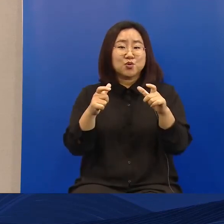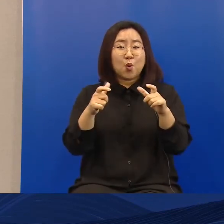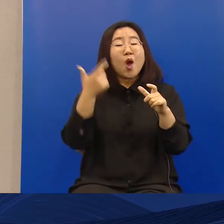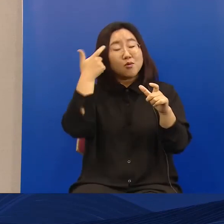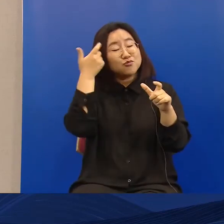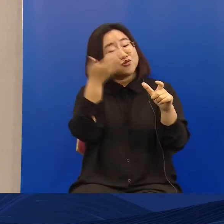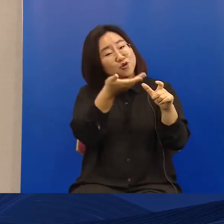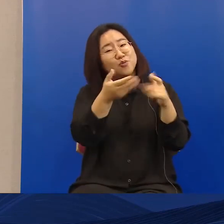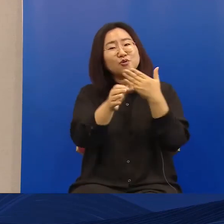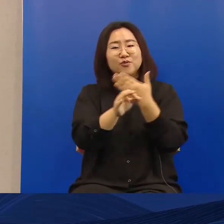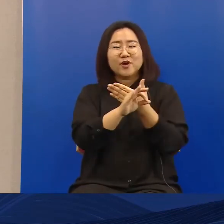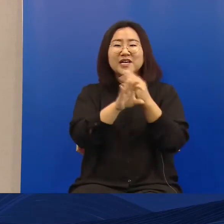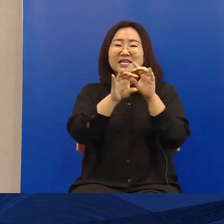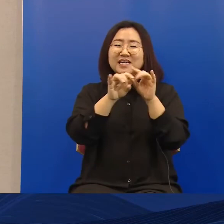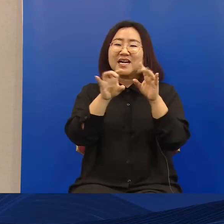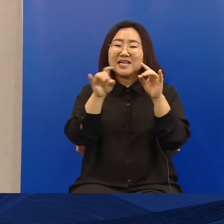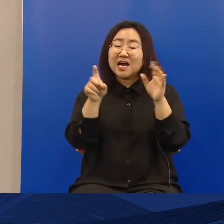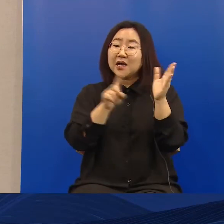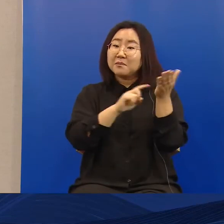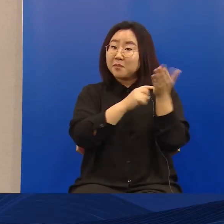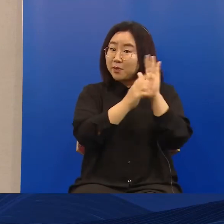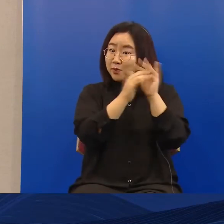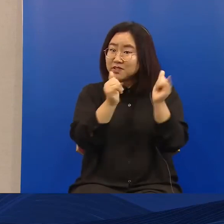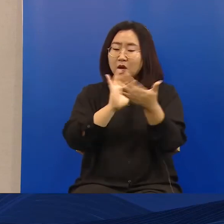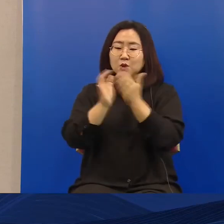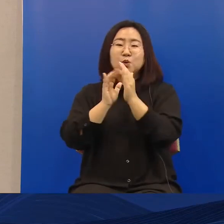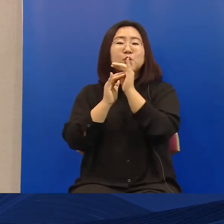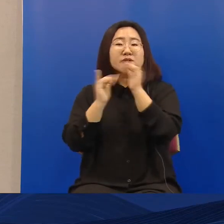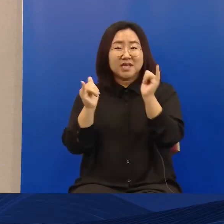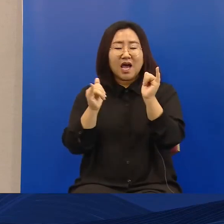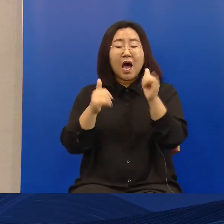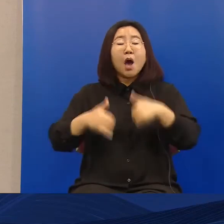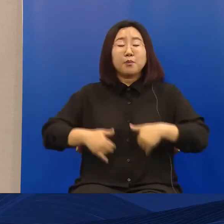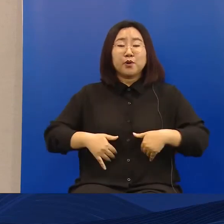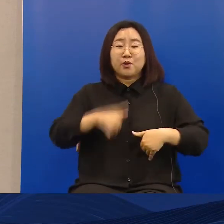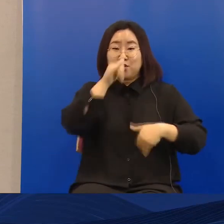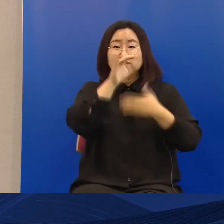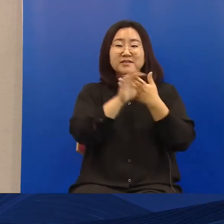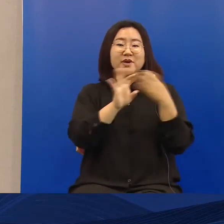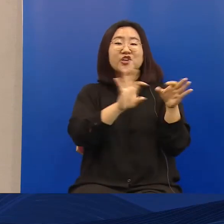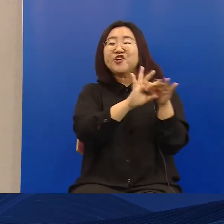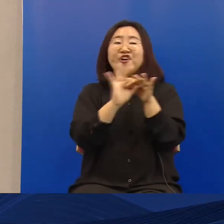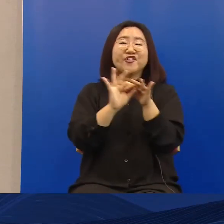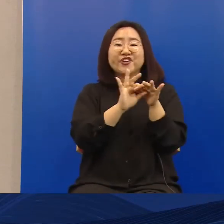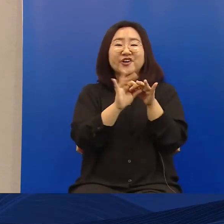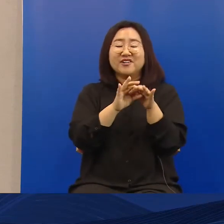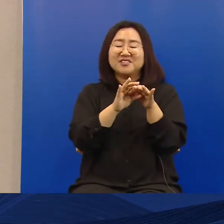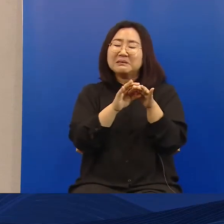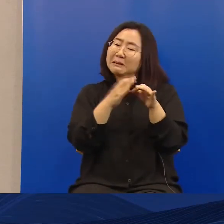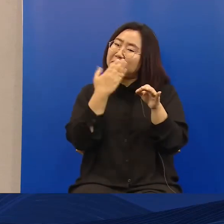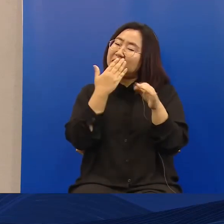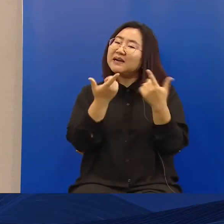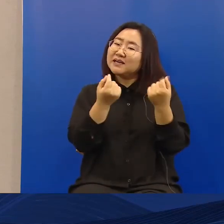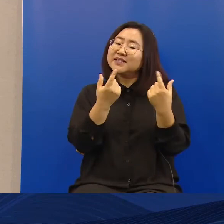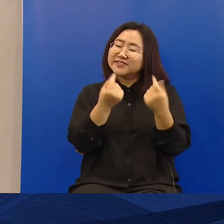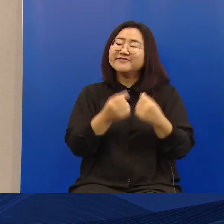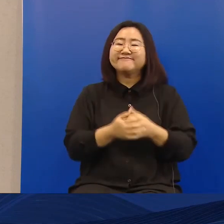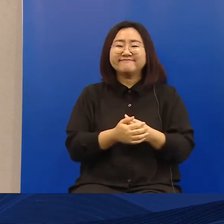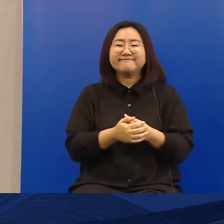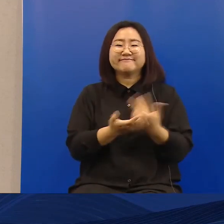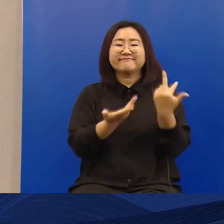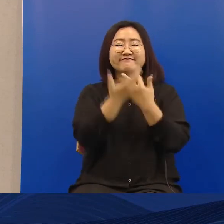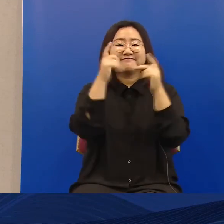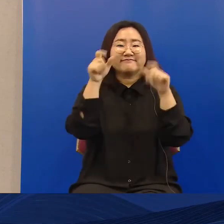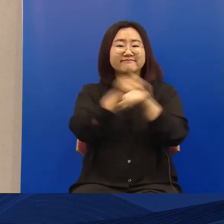질의를 해주시면 각각의 발제자와 토론자분들에게 필요한 부분 또 연결해 드릴 수 있지 않을까 생각됩니다.